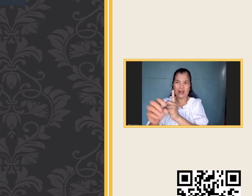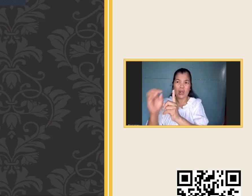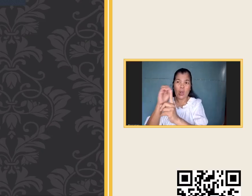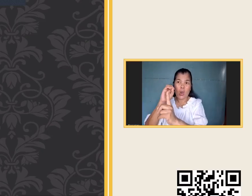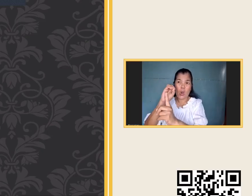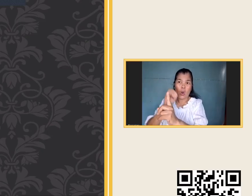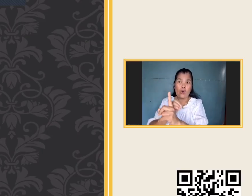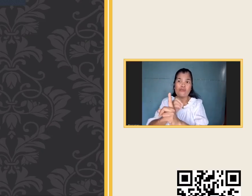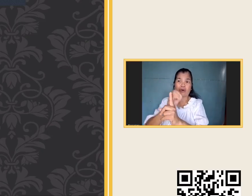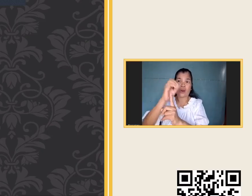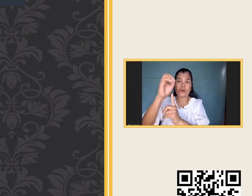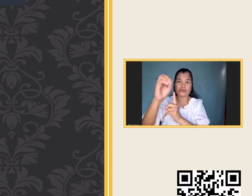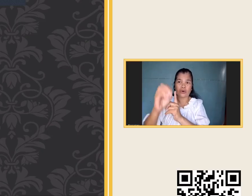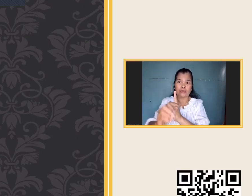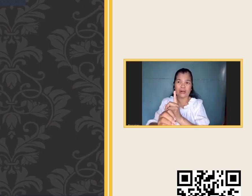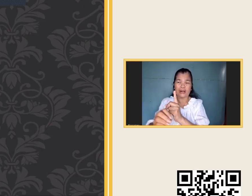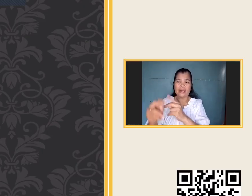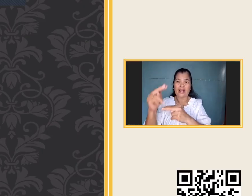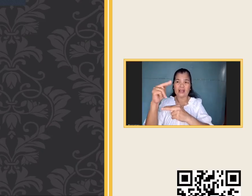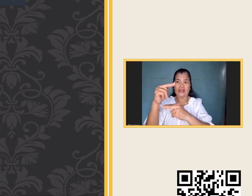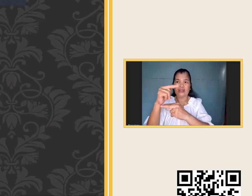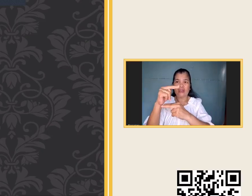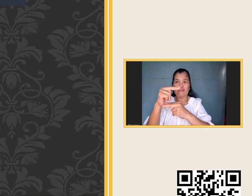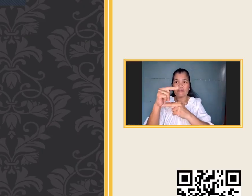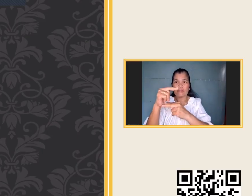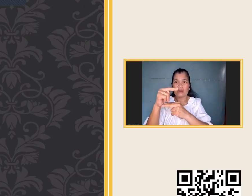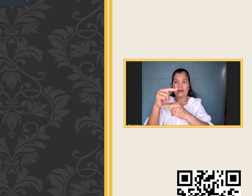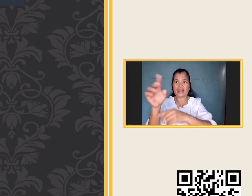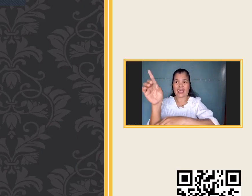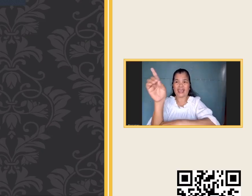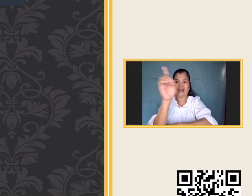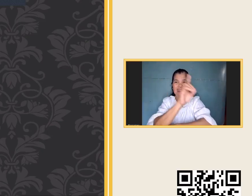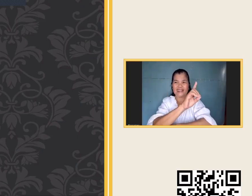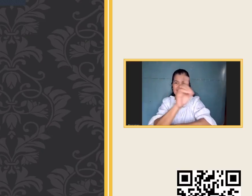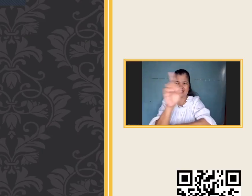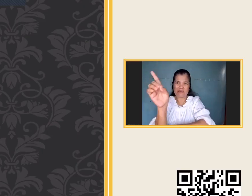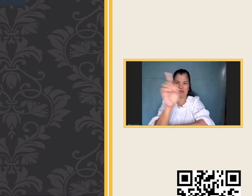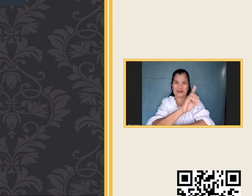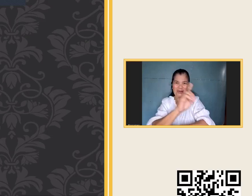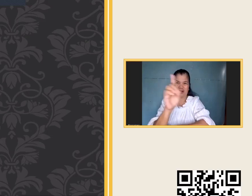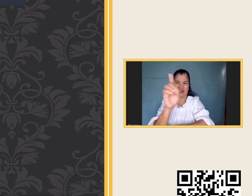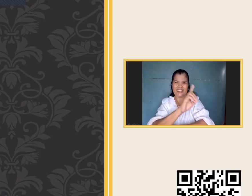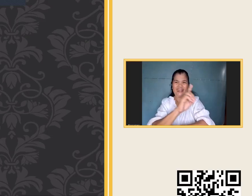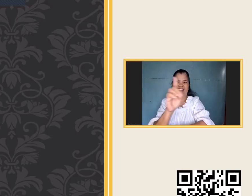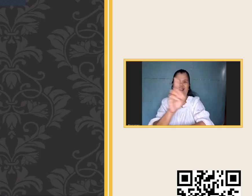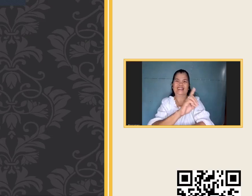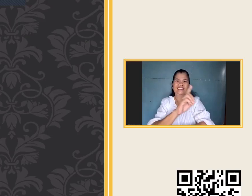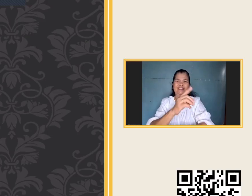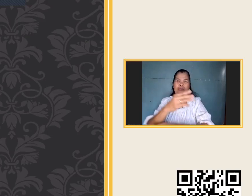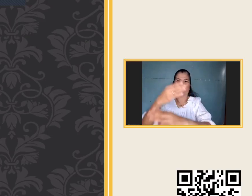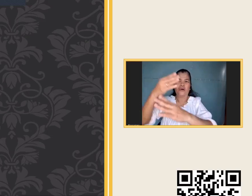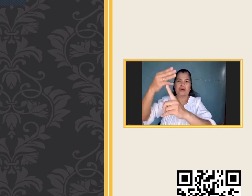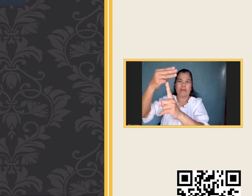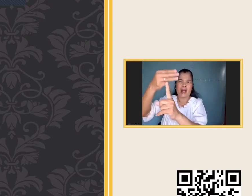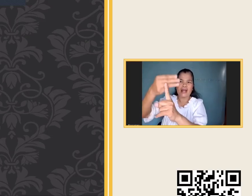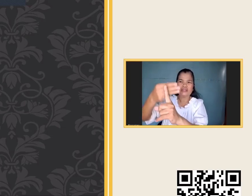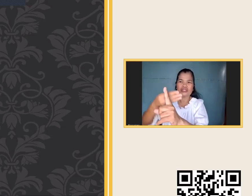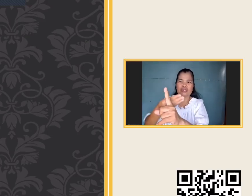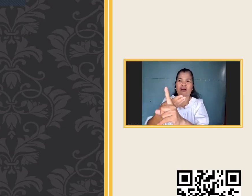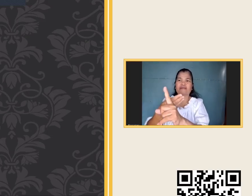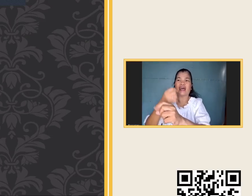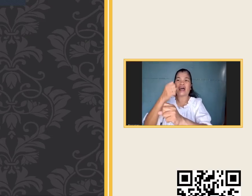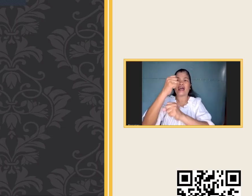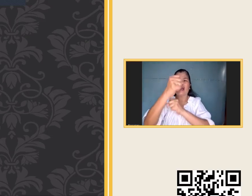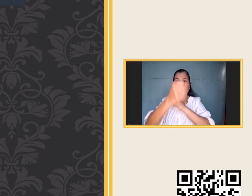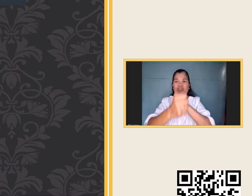September, O for October, November, and December. So,